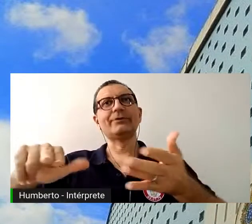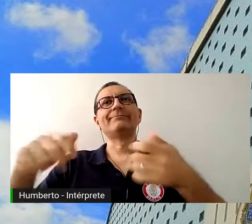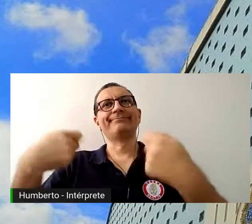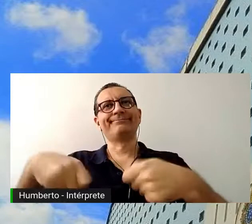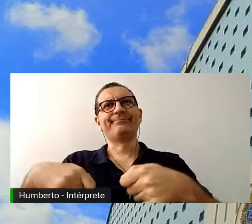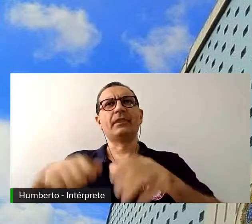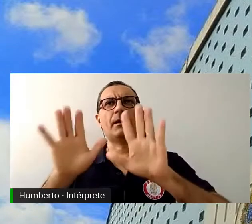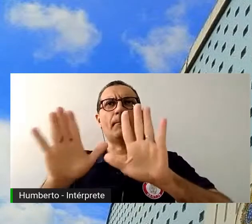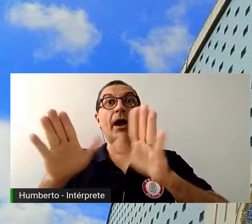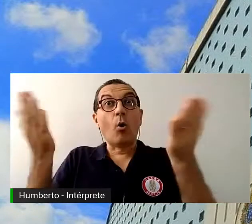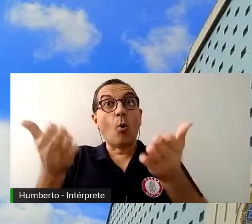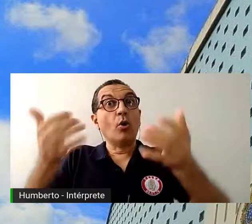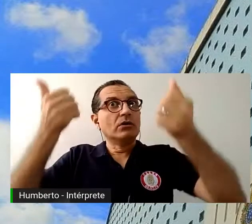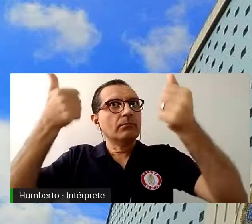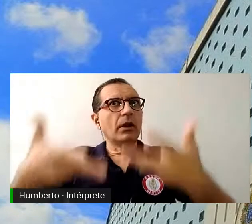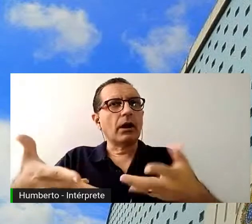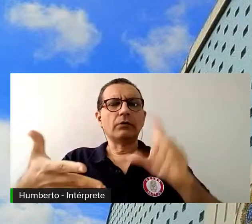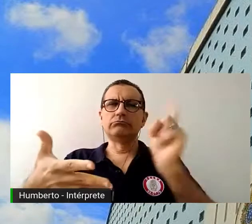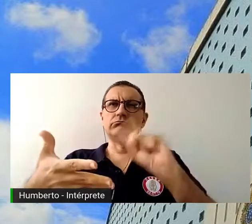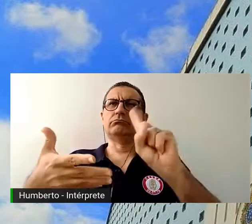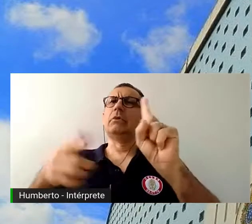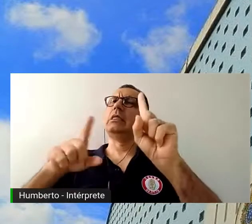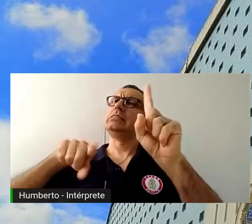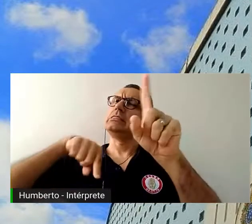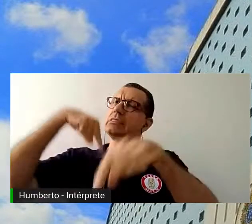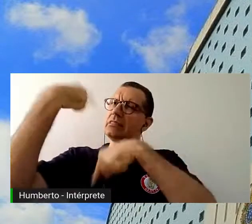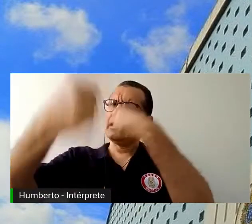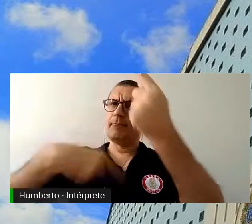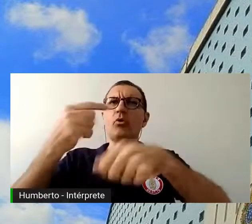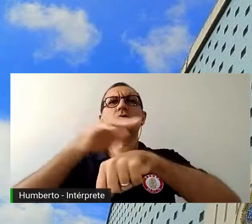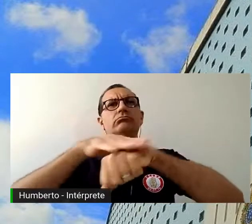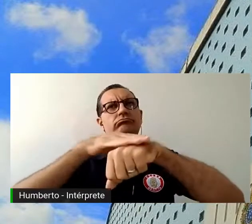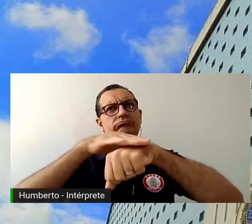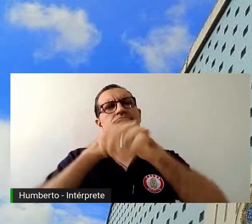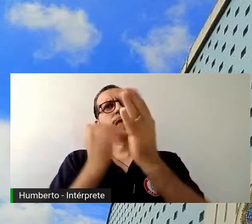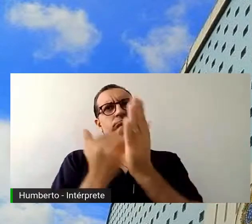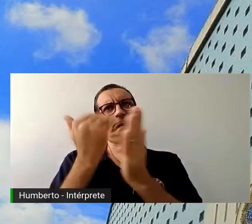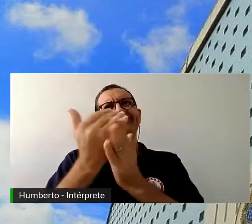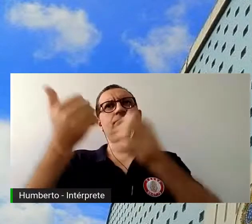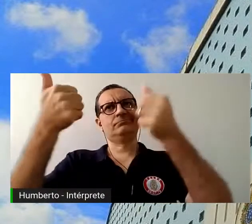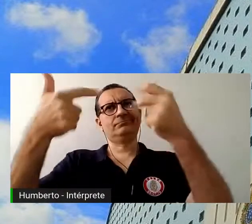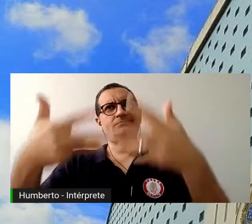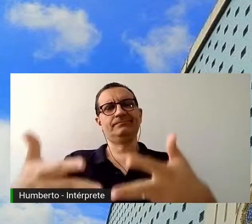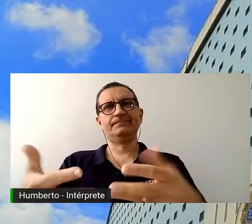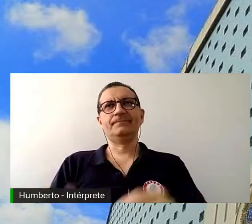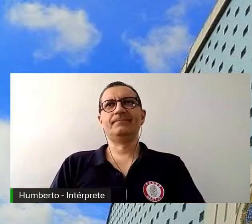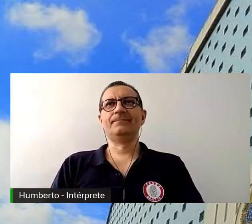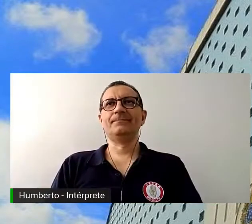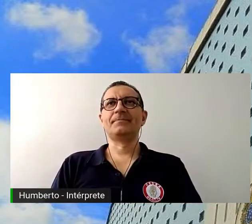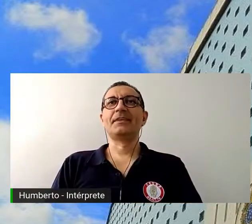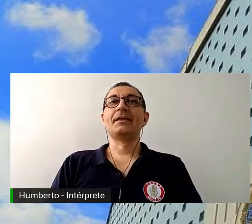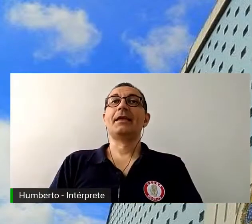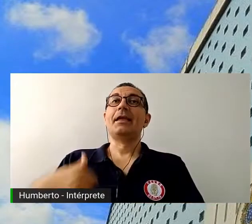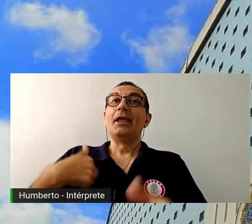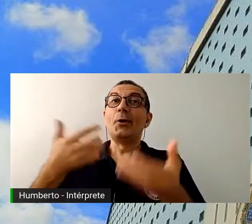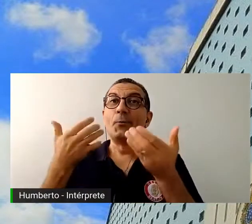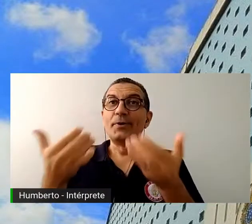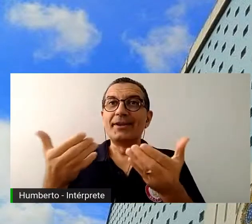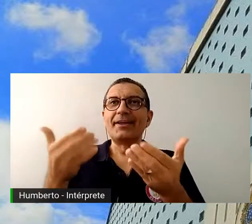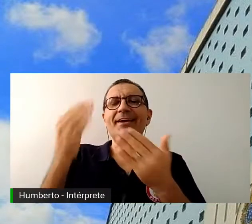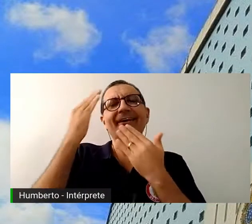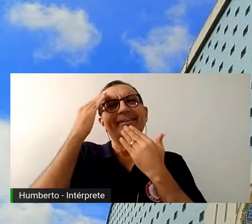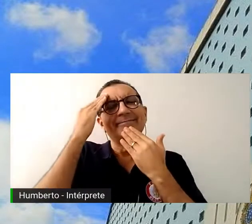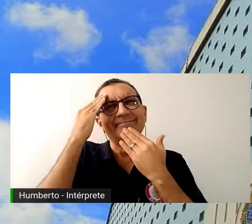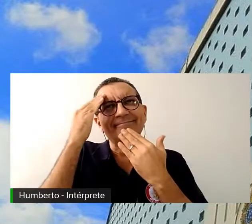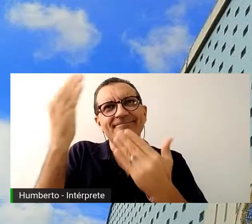modo a gente pode fazer isso, preservando a nossa vida, a nossa saúde. Eu quero aqui agradecer muitíssimo ao professor Roberto